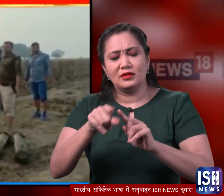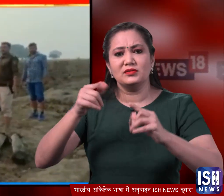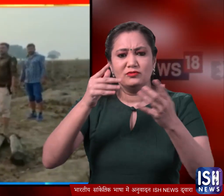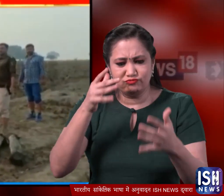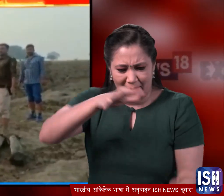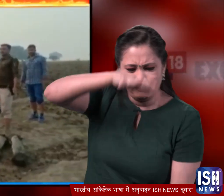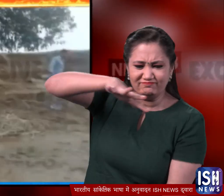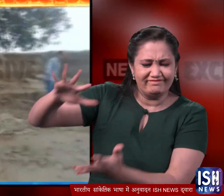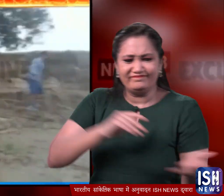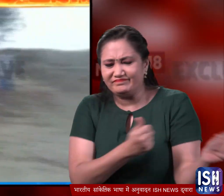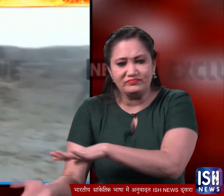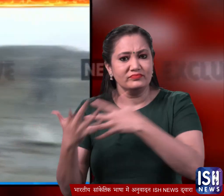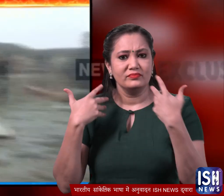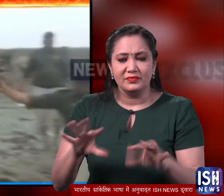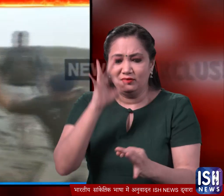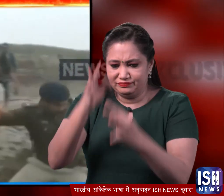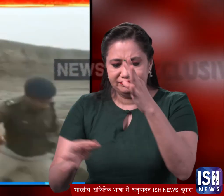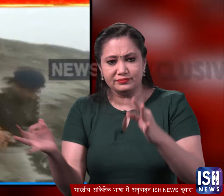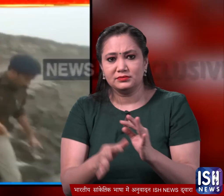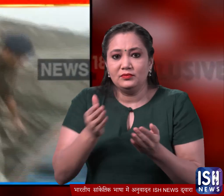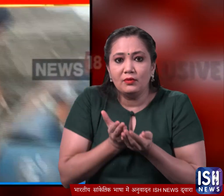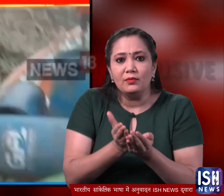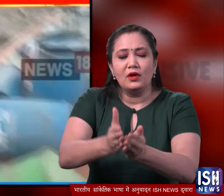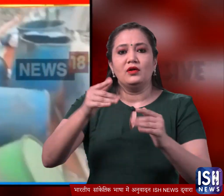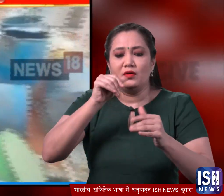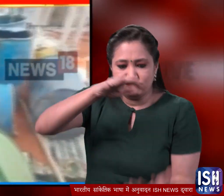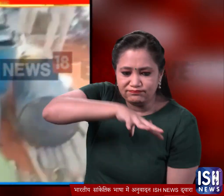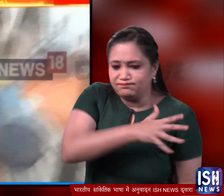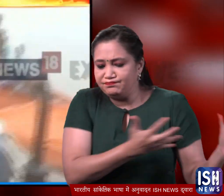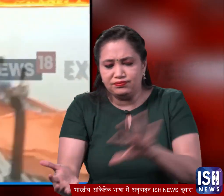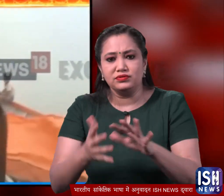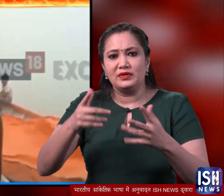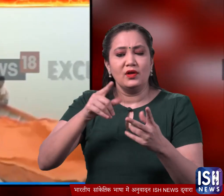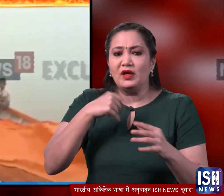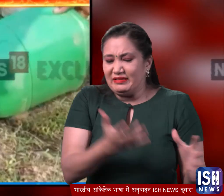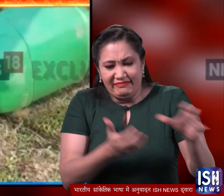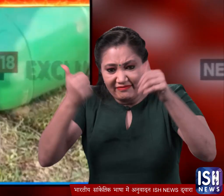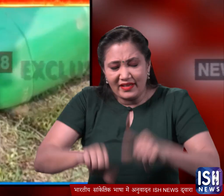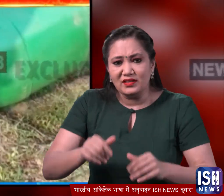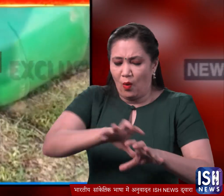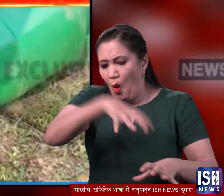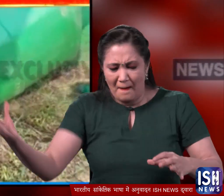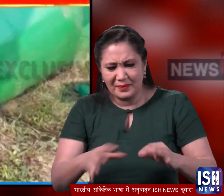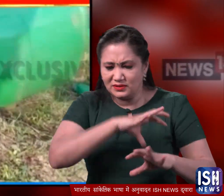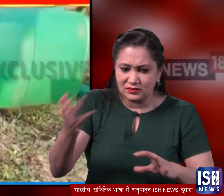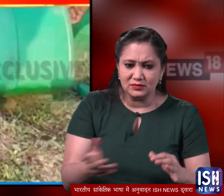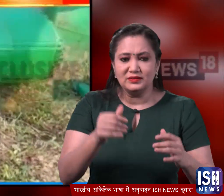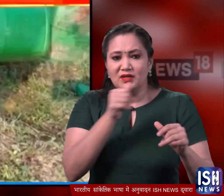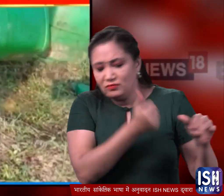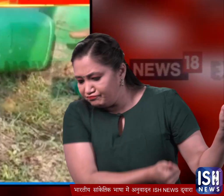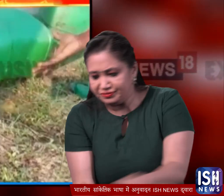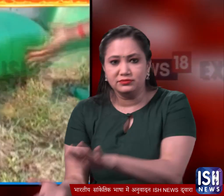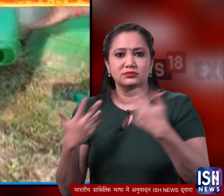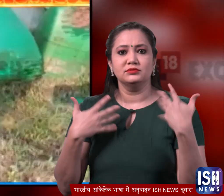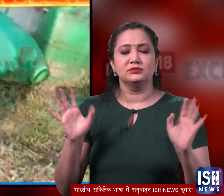से भरे ड्रम जला डाले। पुलिस वहां नाव से पहुंची, उसने शराब की बोरियां और ड्रम नाव में डाले और जो नहीं डाल पाए उन्हें खोला गया और उनमें भरी